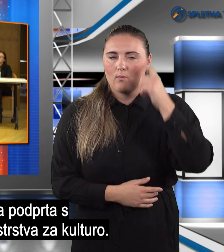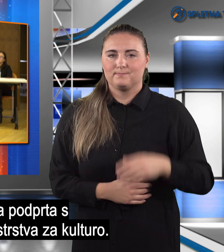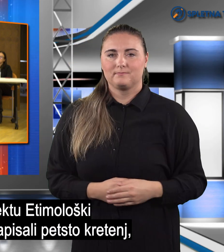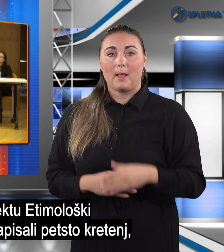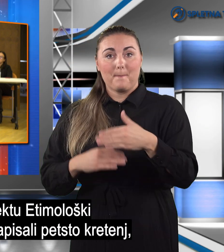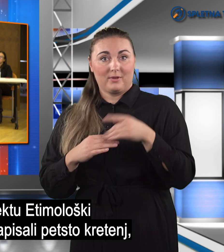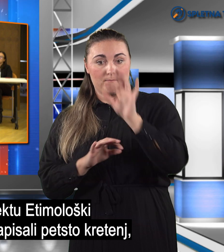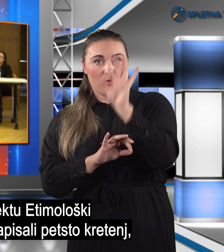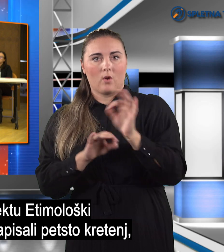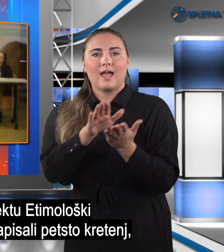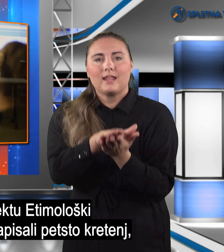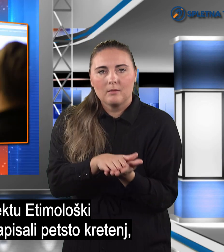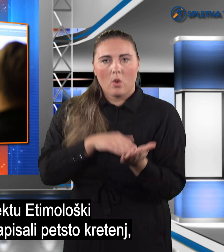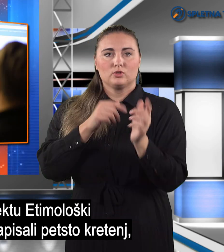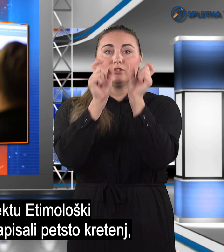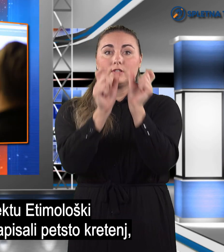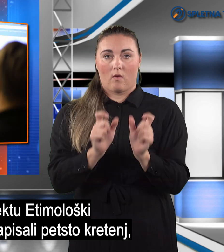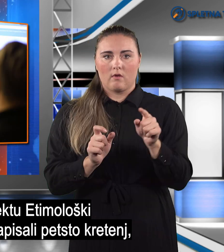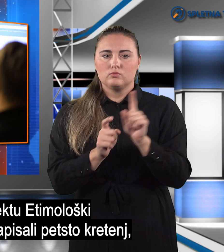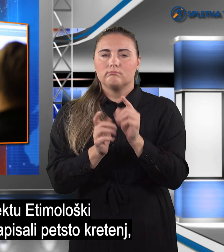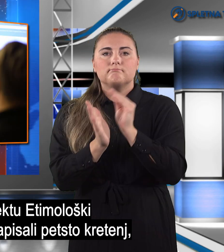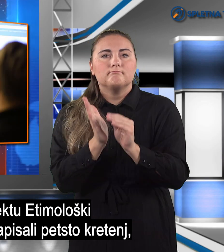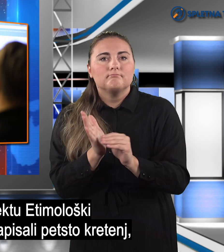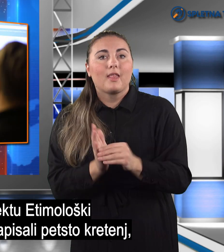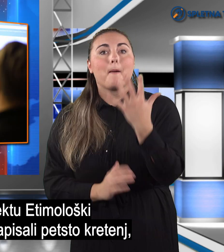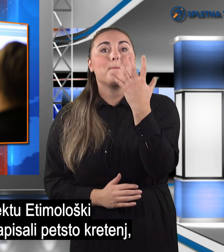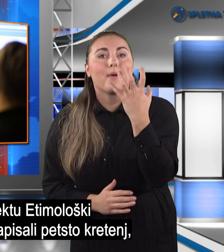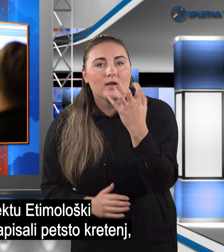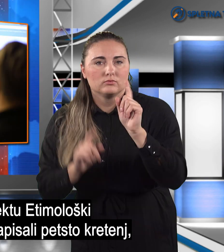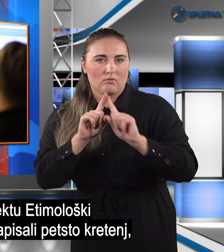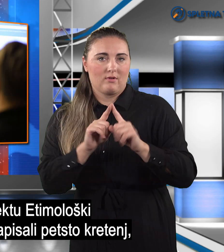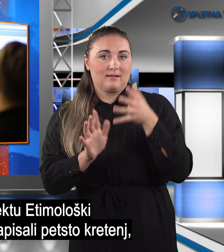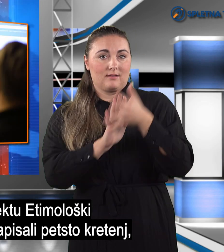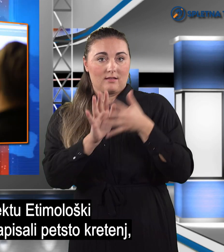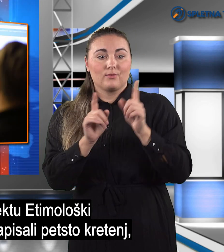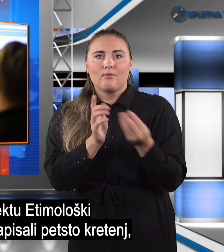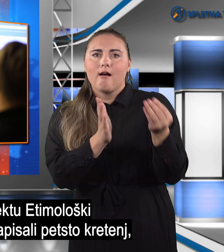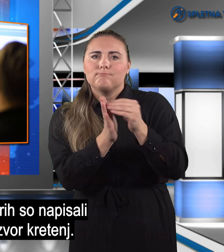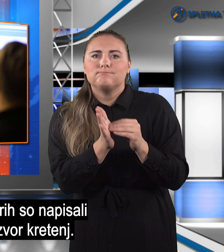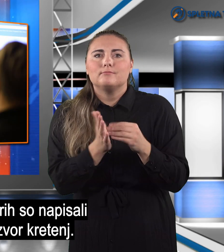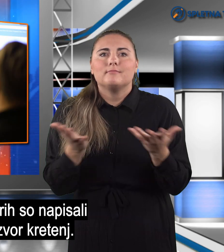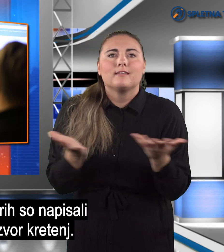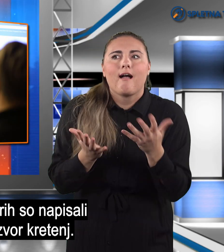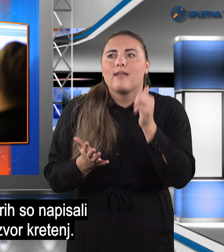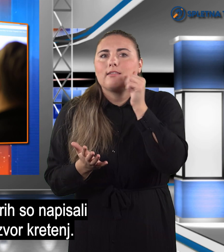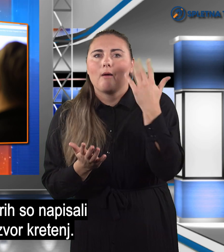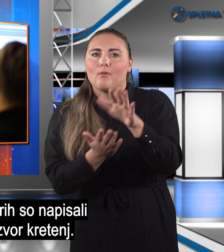Pri projektu Etimološki slovar so že zapisali 500 kreten, pri katerih so napisali tudi izvor